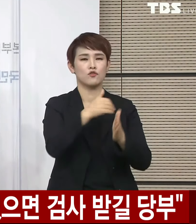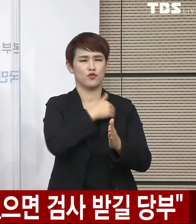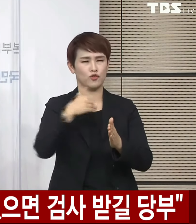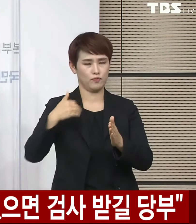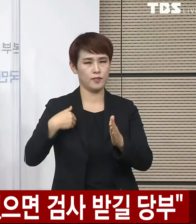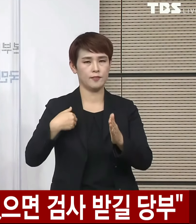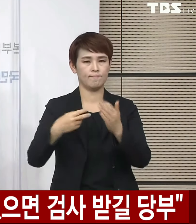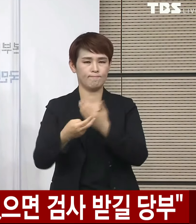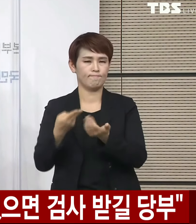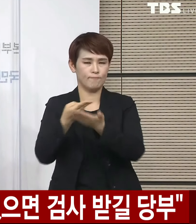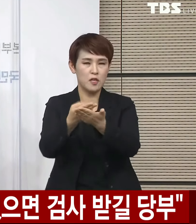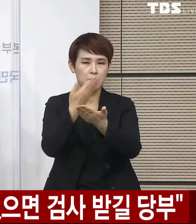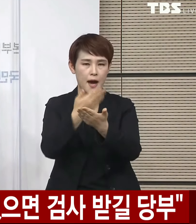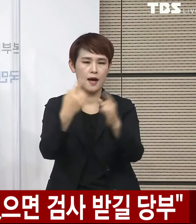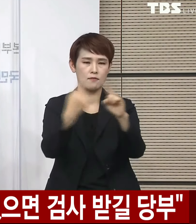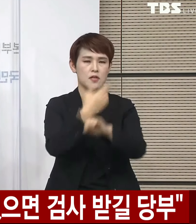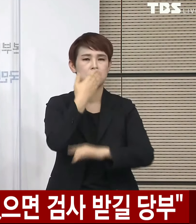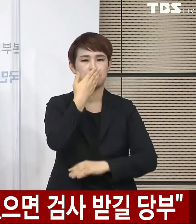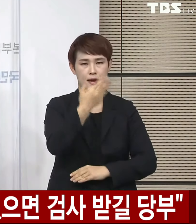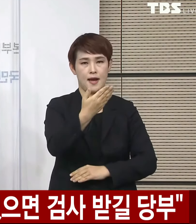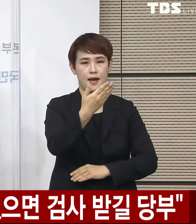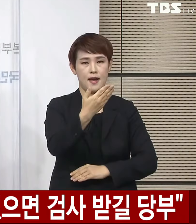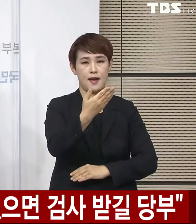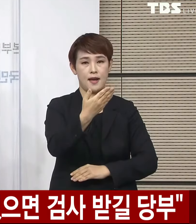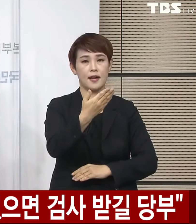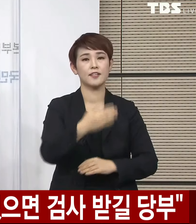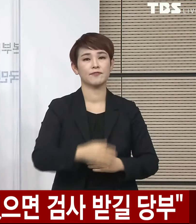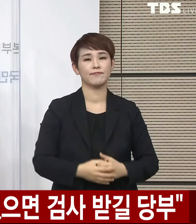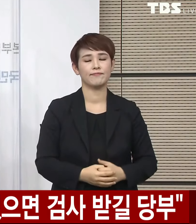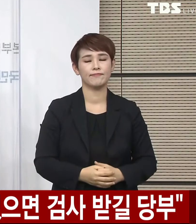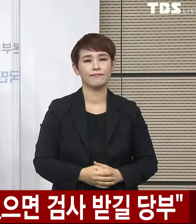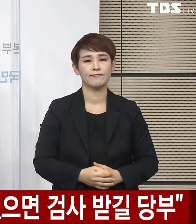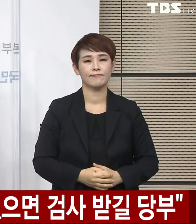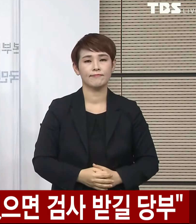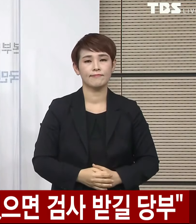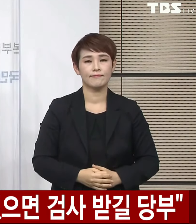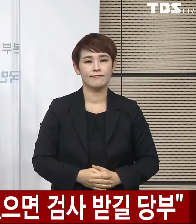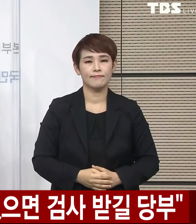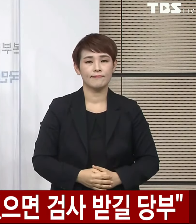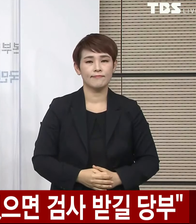있는 수준으로 의료 대응 체계를 지속 유지하고 있습니다.